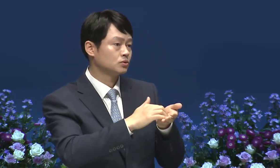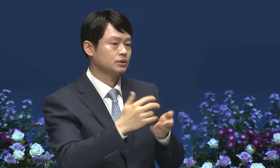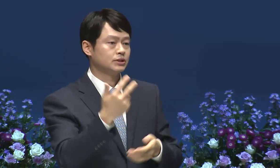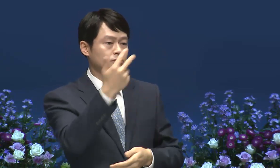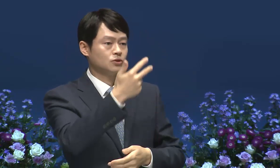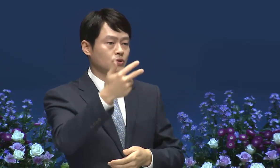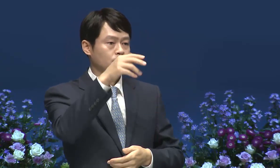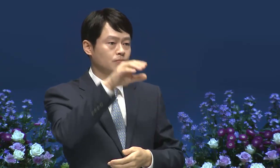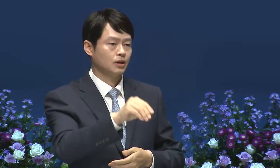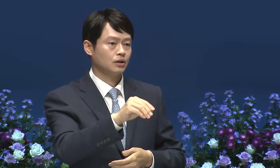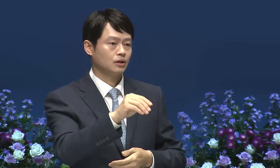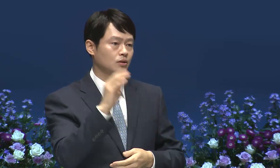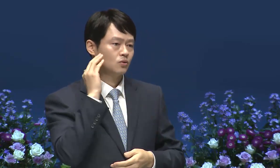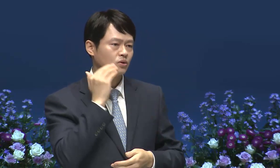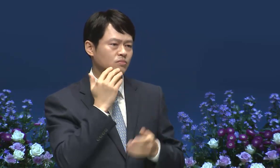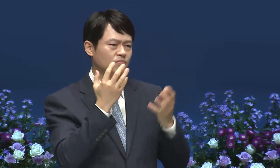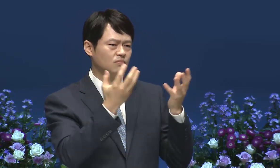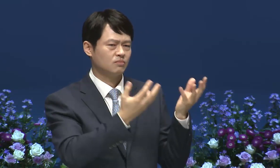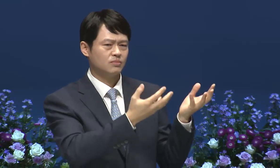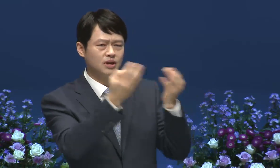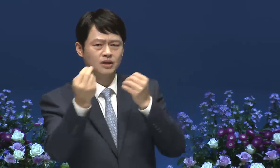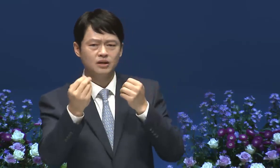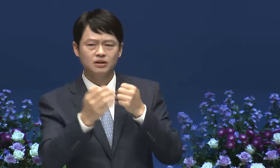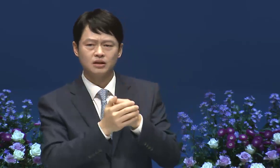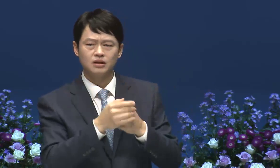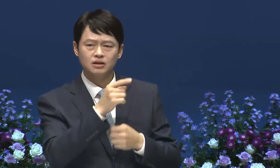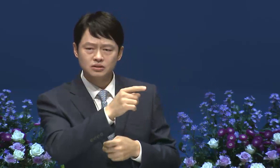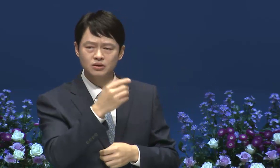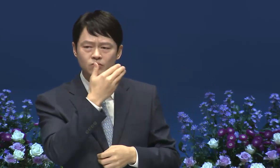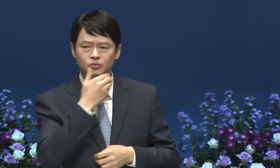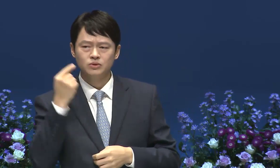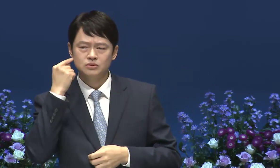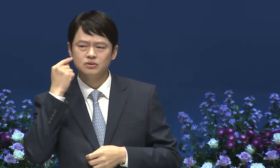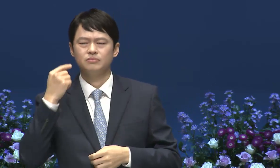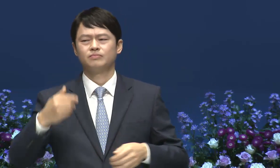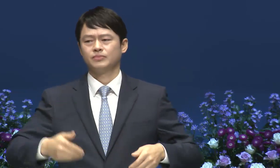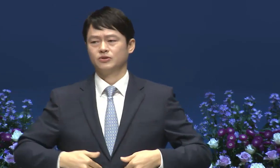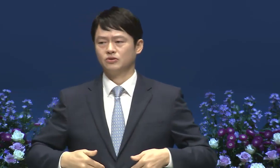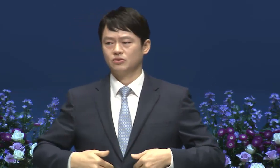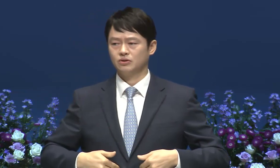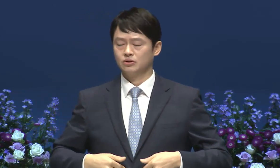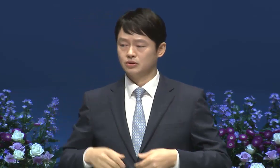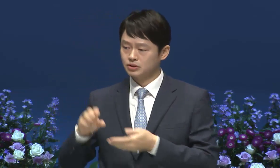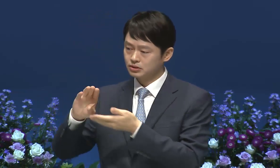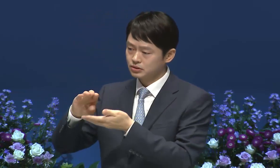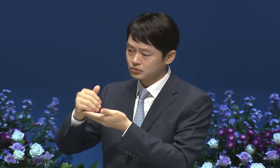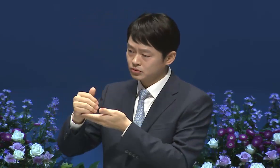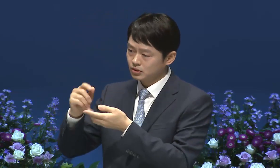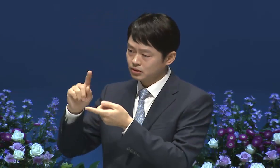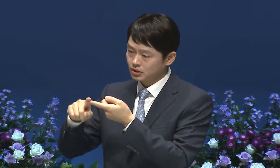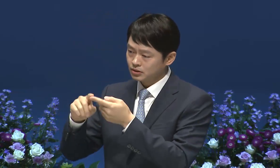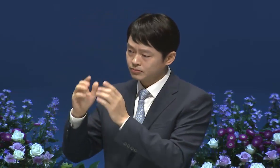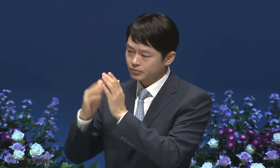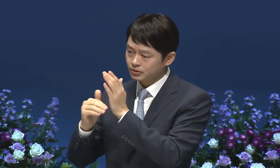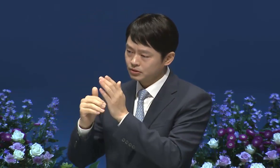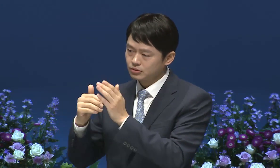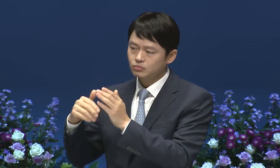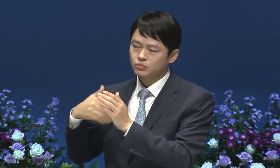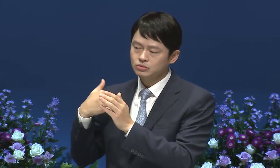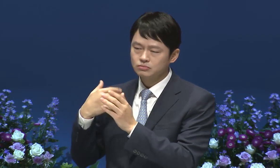전 세계의 농인은 7천만 정도가 있습니다. 굉장히 많은 수가 있는데 그들이 복음을 모르는